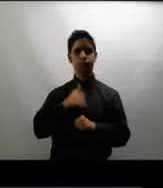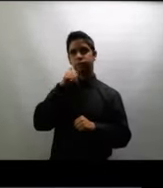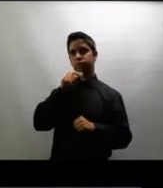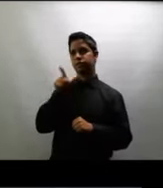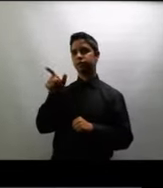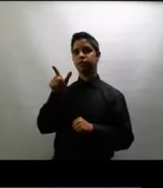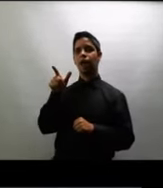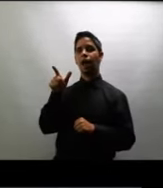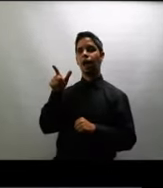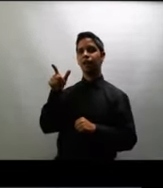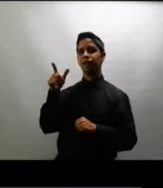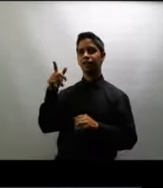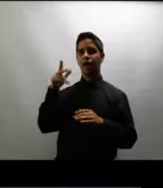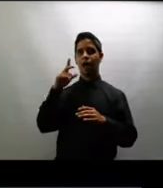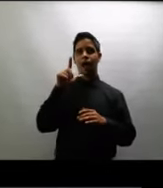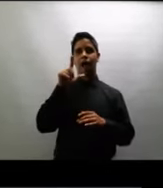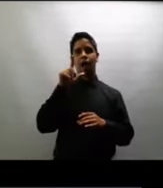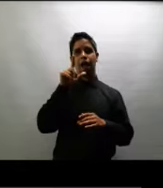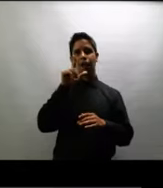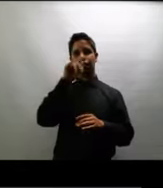No, nunca.